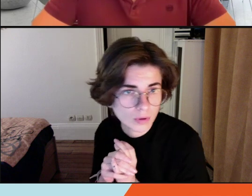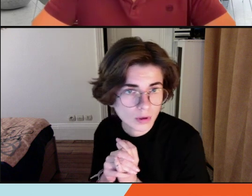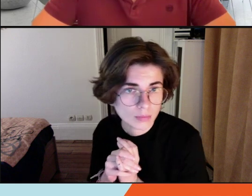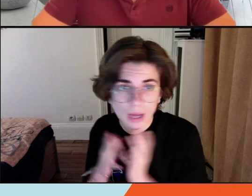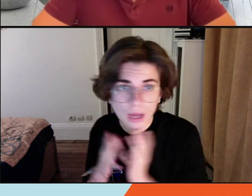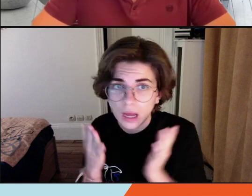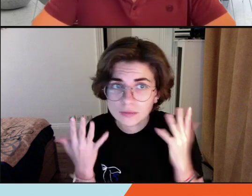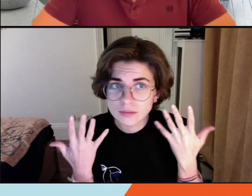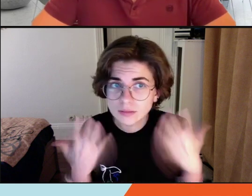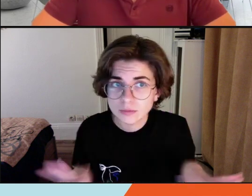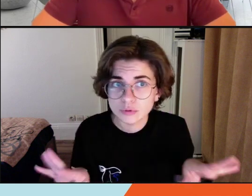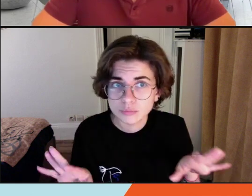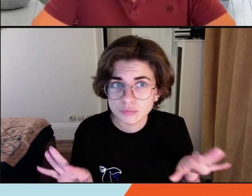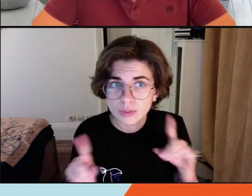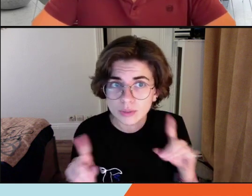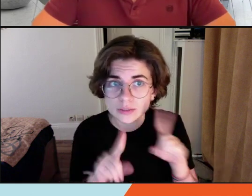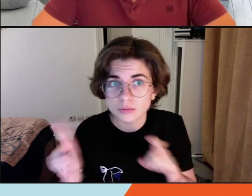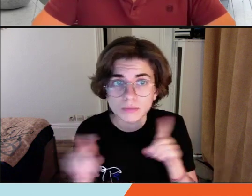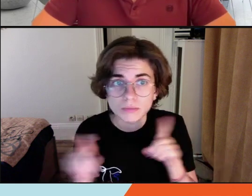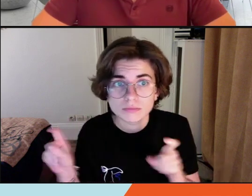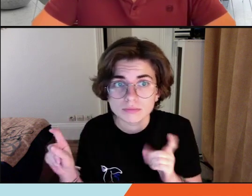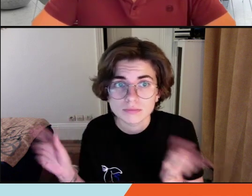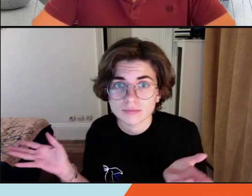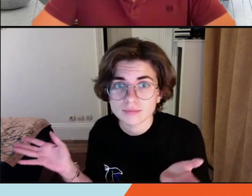Bah, c'est tout un peu la question.